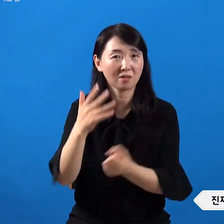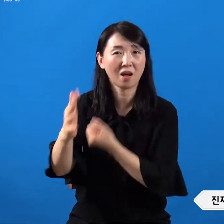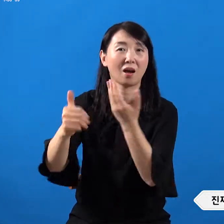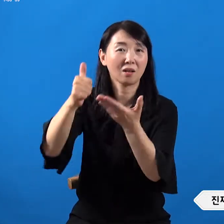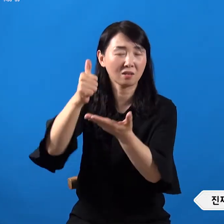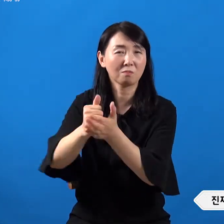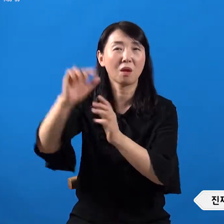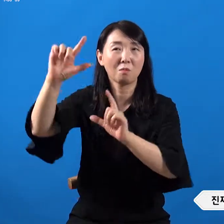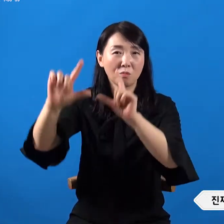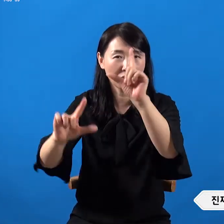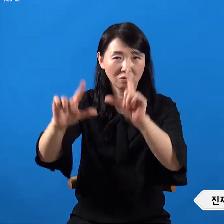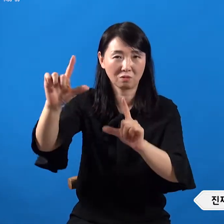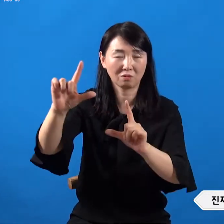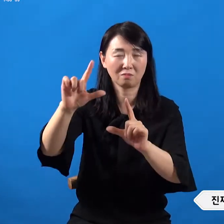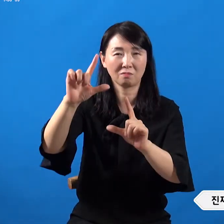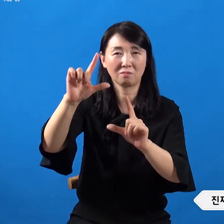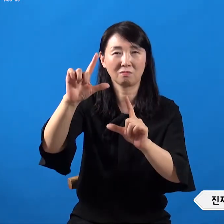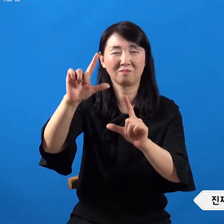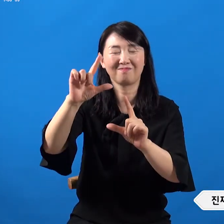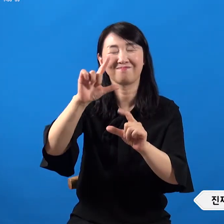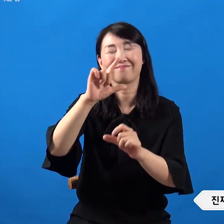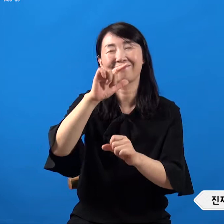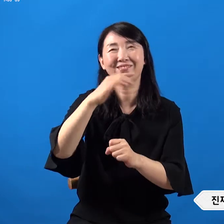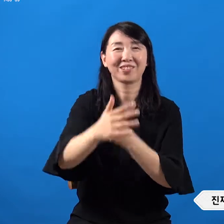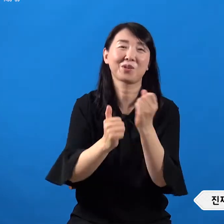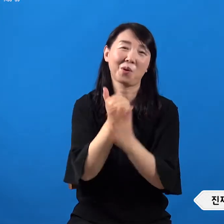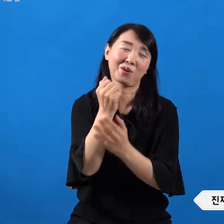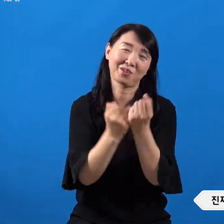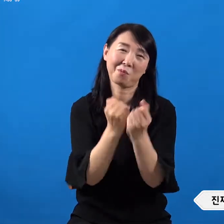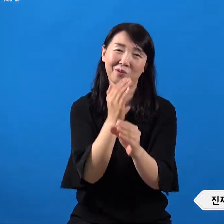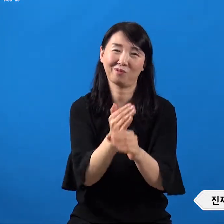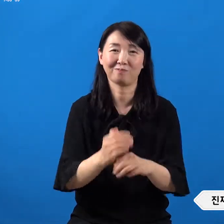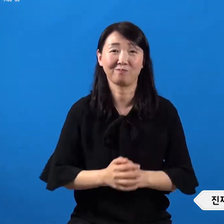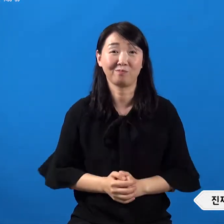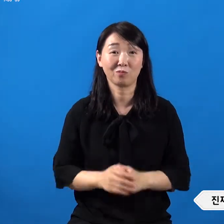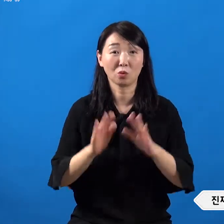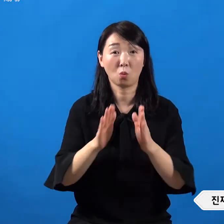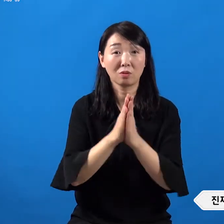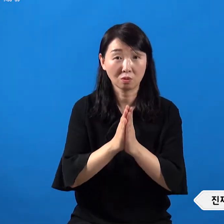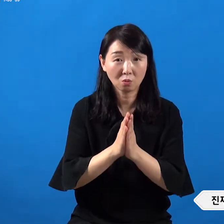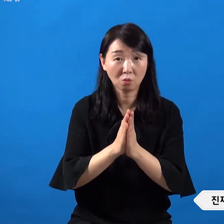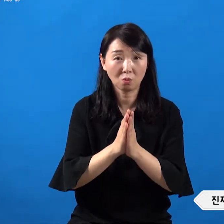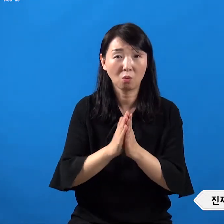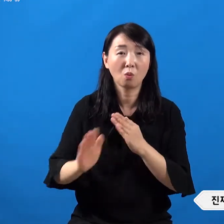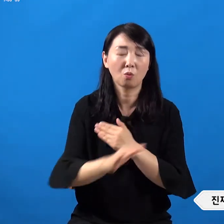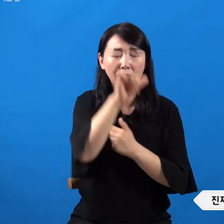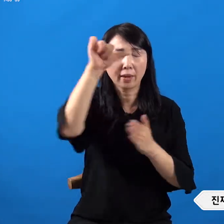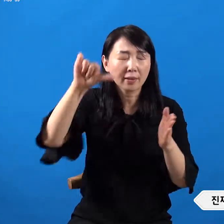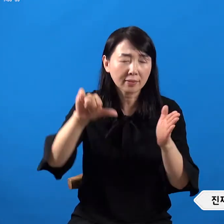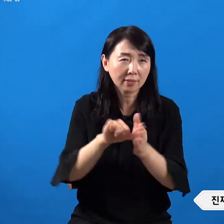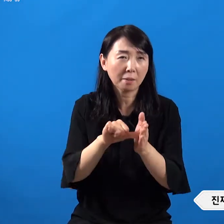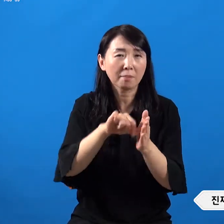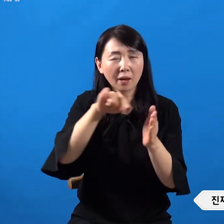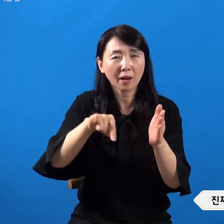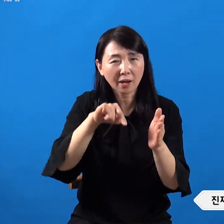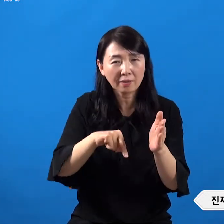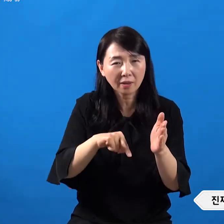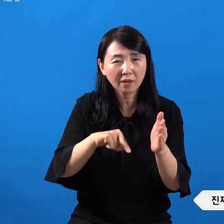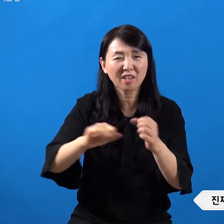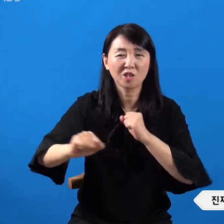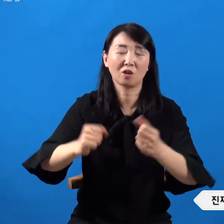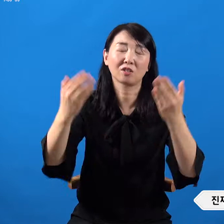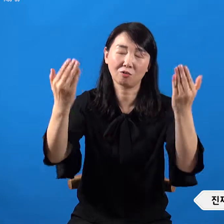하시는 하나님의 모습을 성경은 설명합니다. 오늘 기도, 우리의 삶 가운데